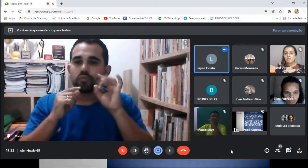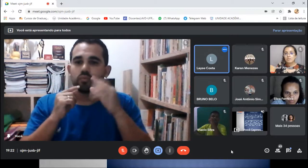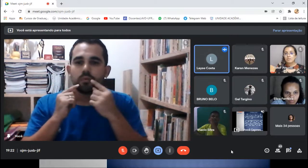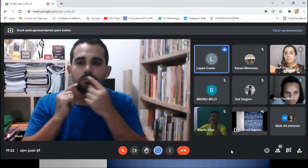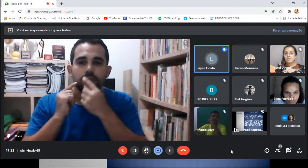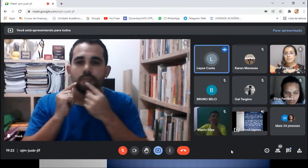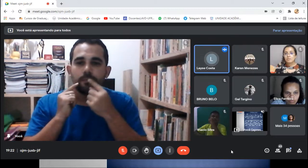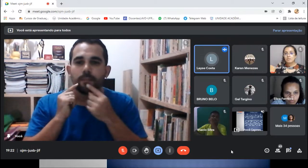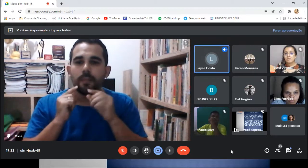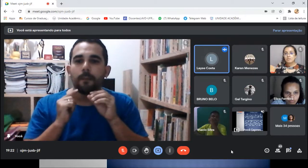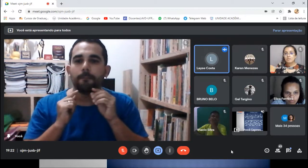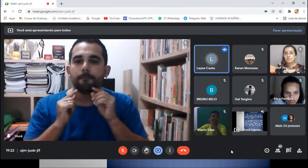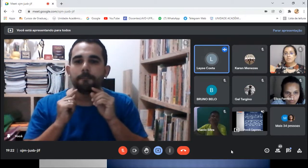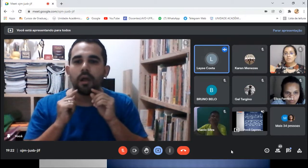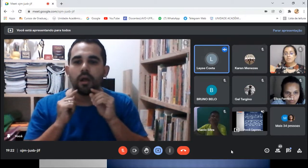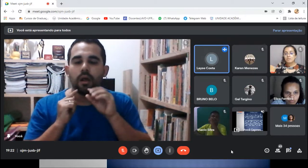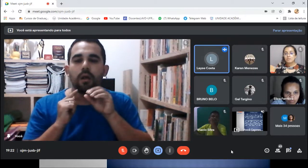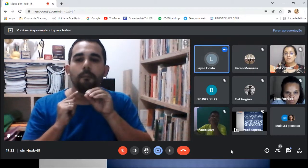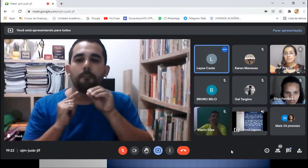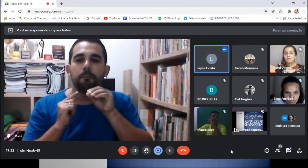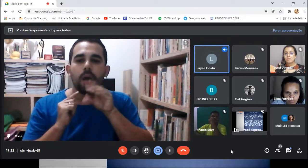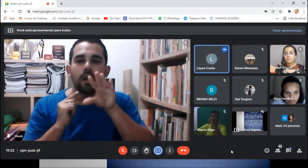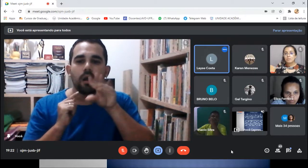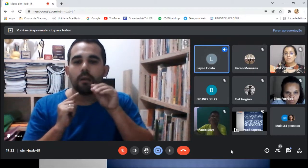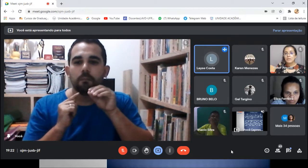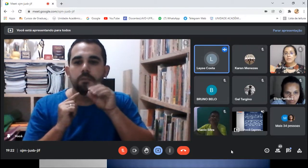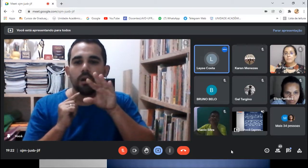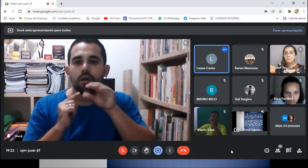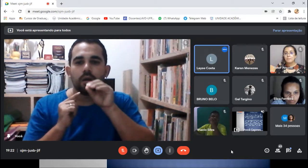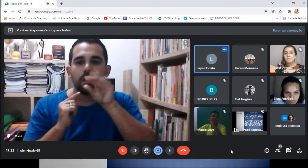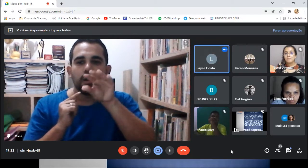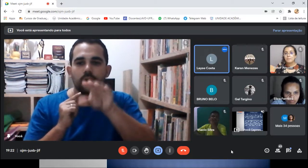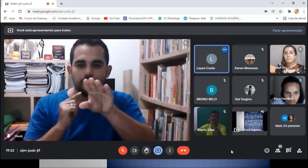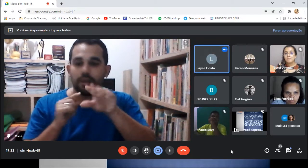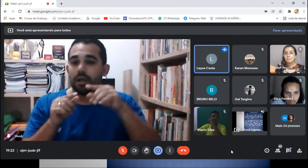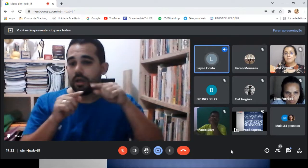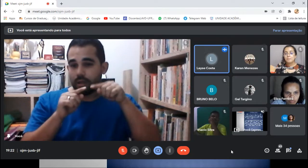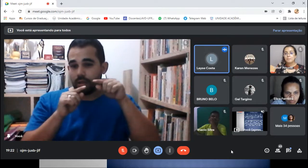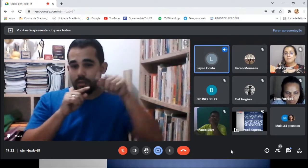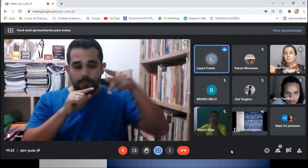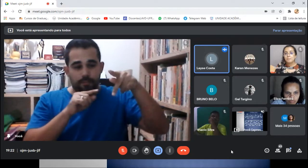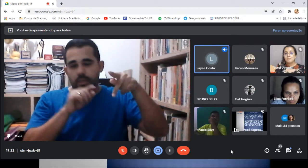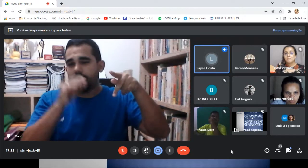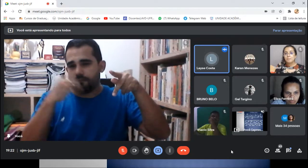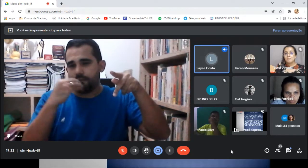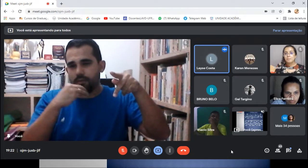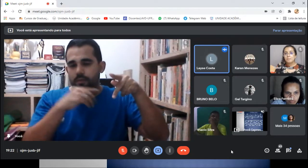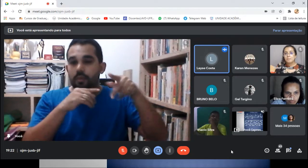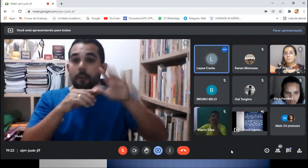não é um som, não é um som nasal, né? O B é um som bilabial, por exemplo,